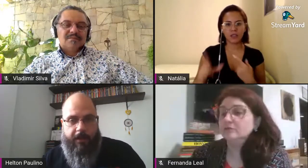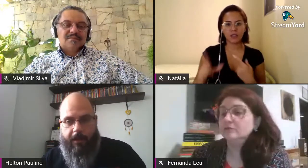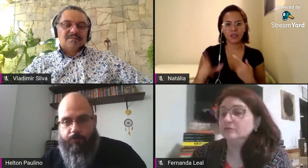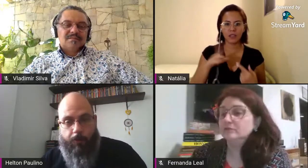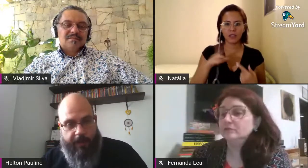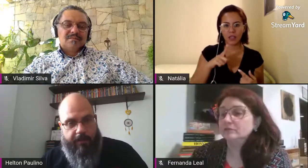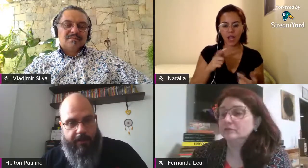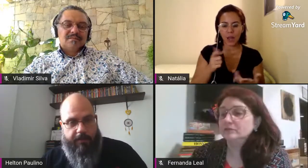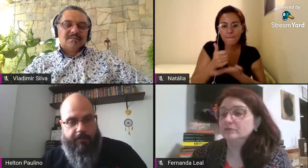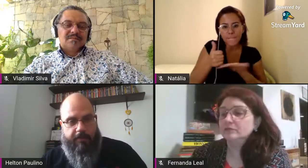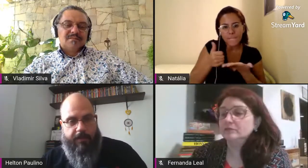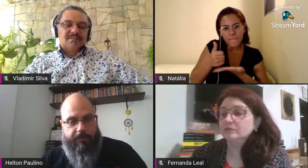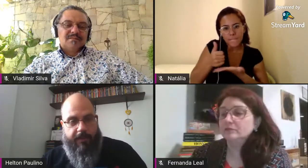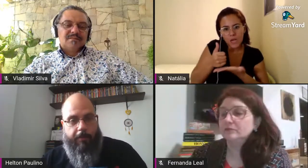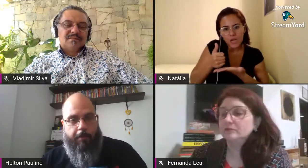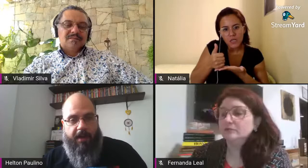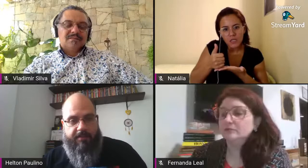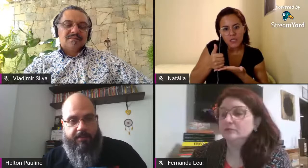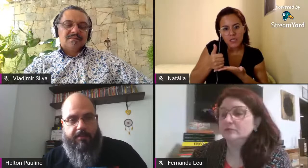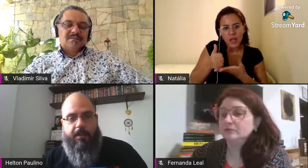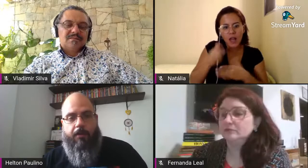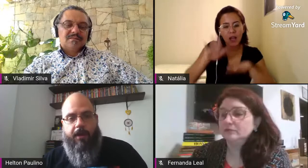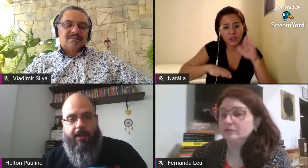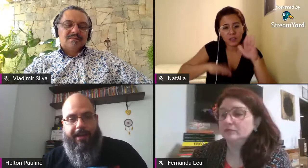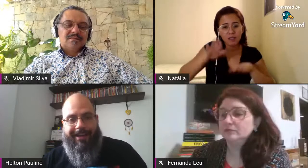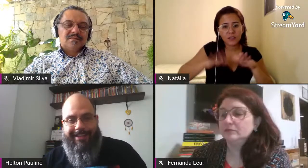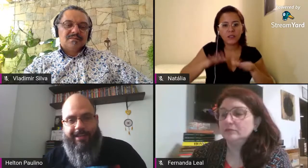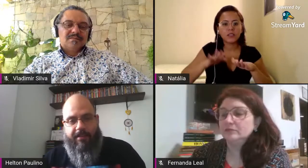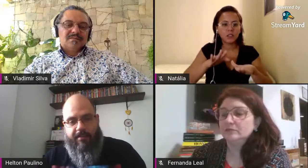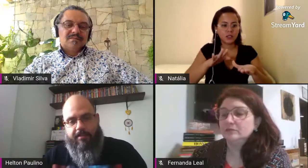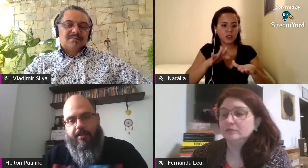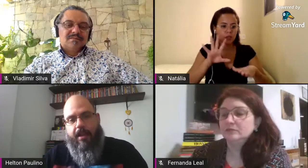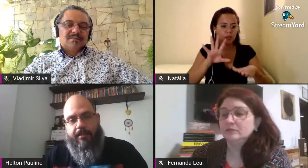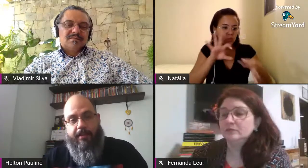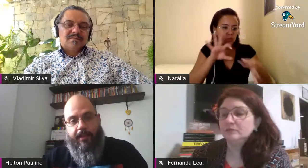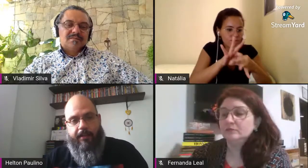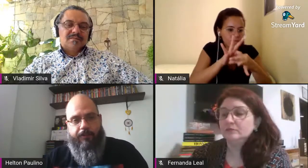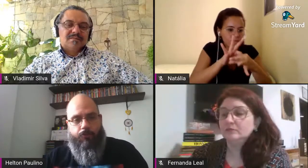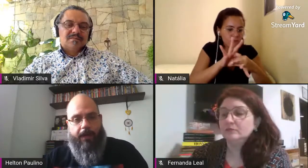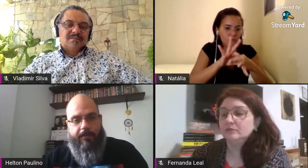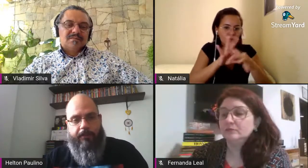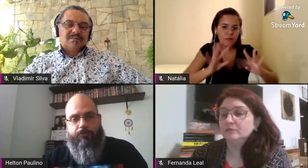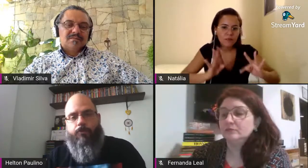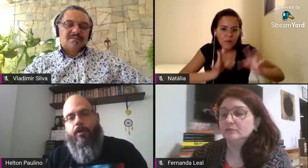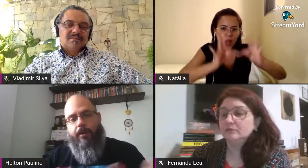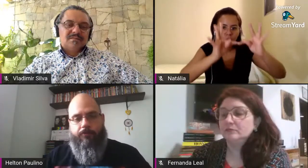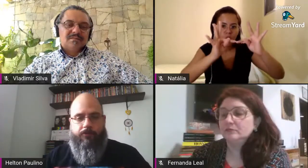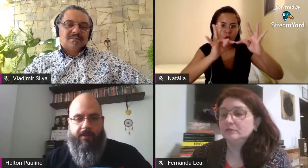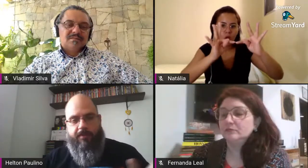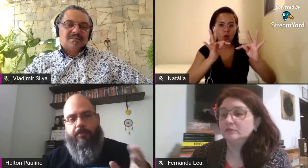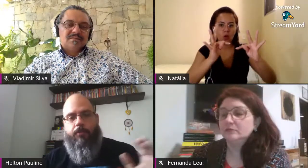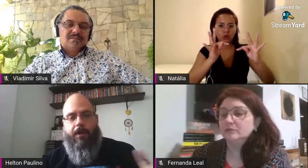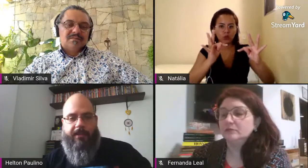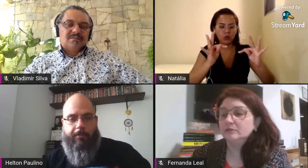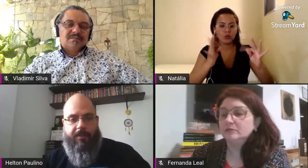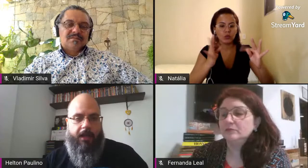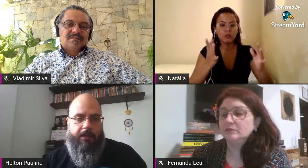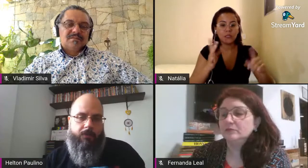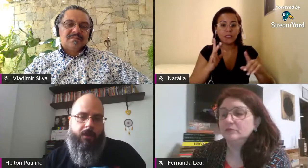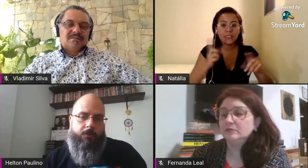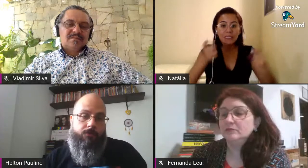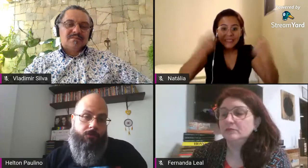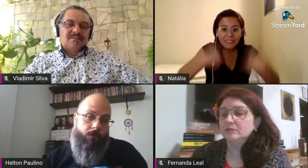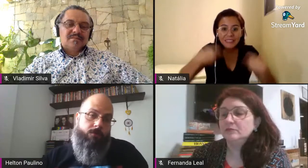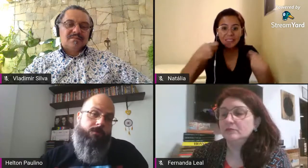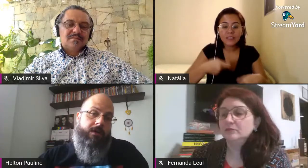mais surpreendente que seja, ainda é uma base inicial, e a cada necessidade de cada nicho artístico, isso vai sendo